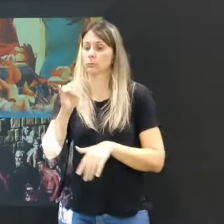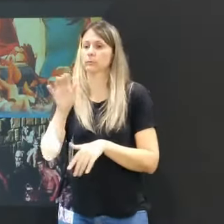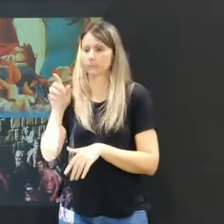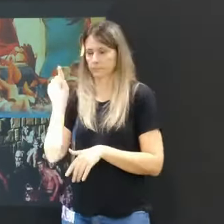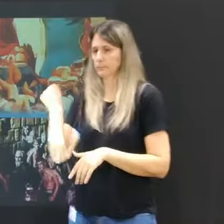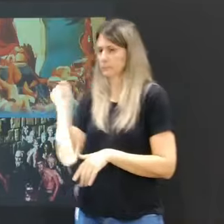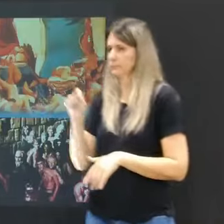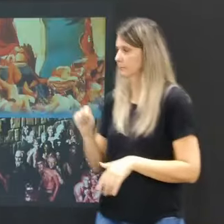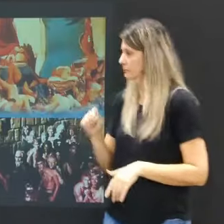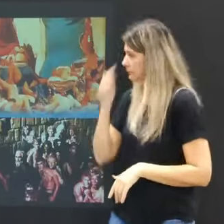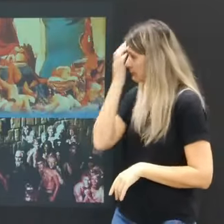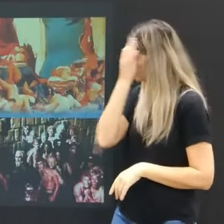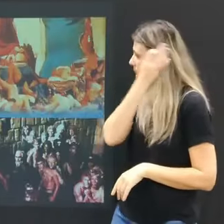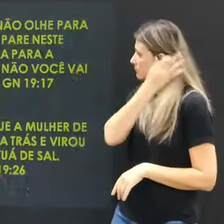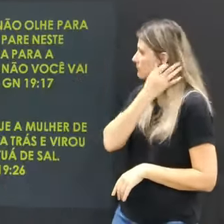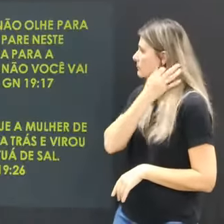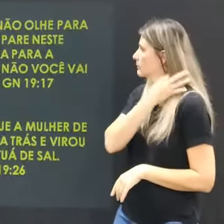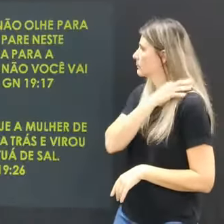o anjo... Pode passar, Andressa.